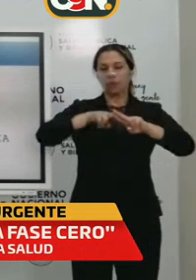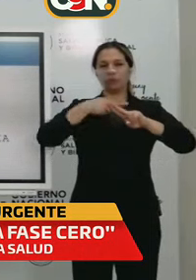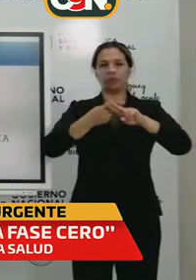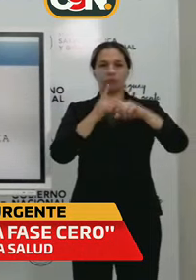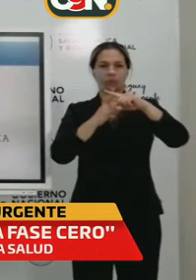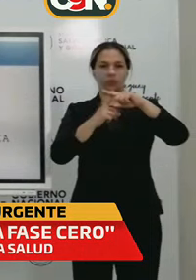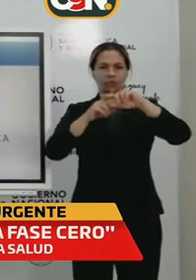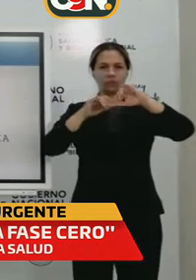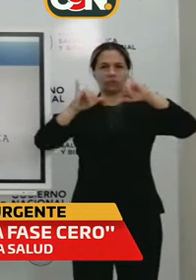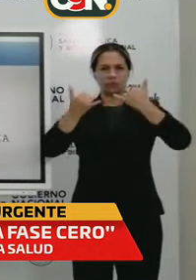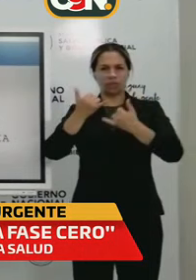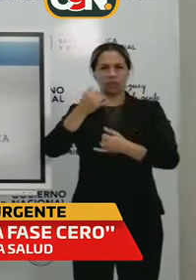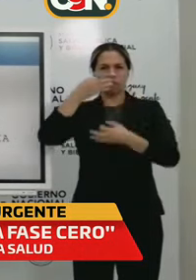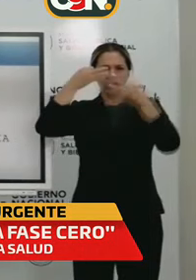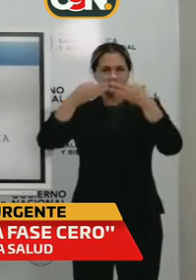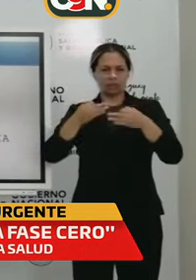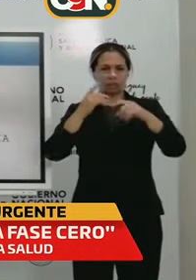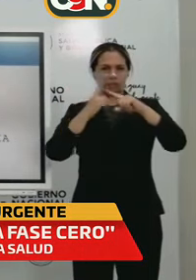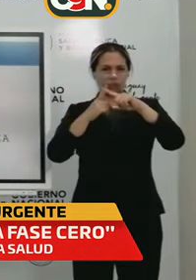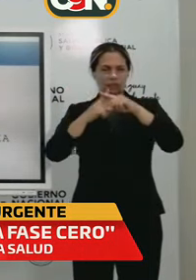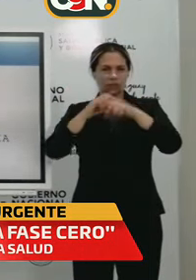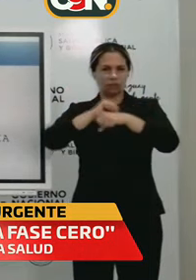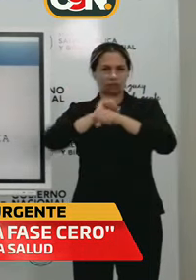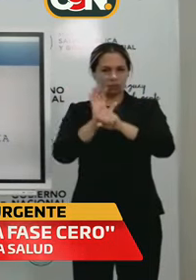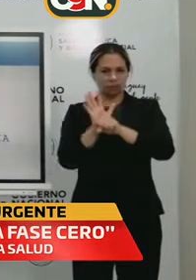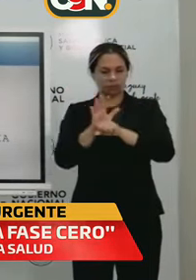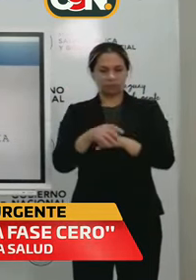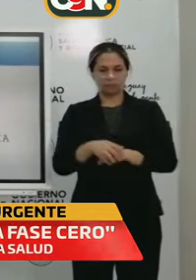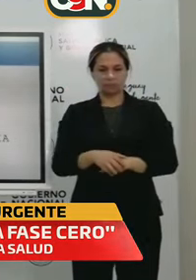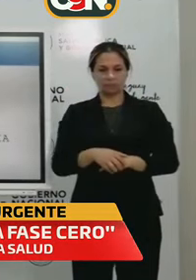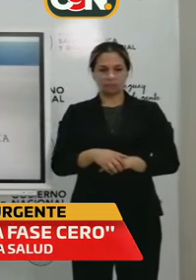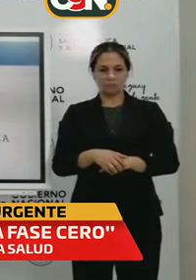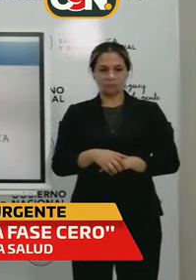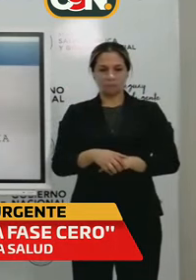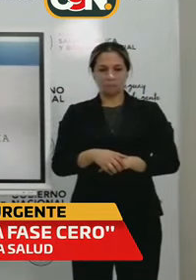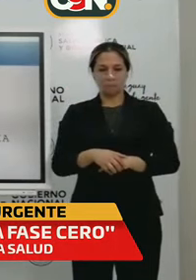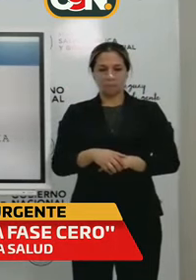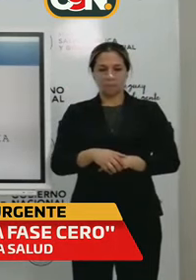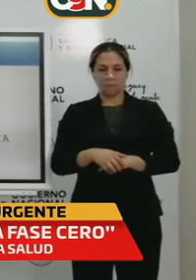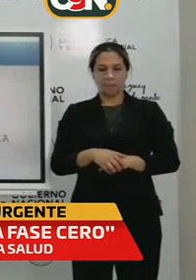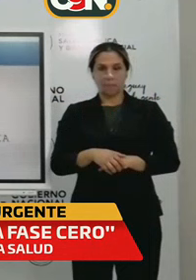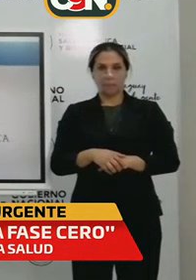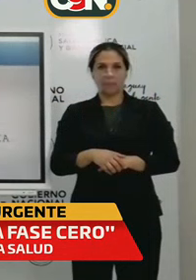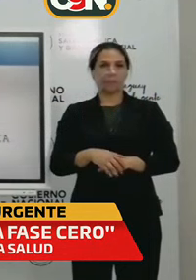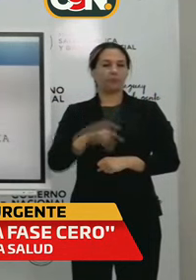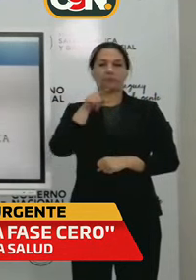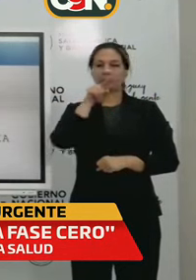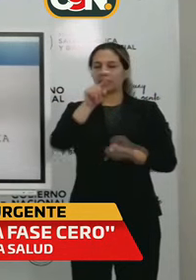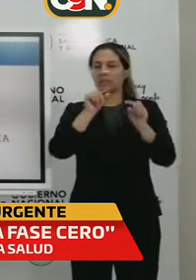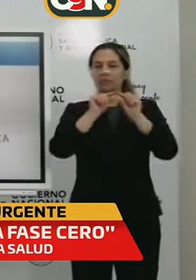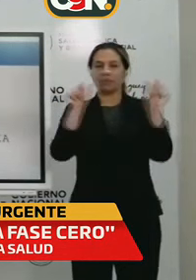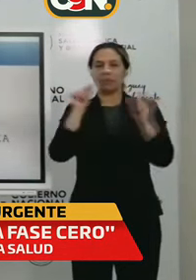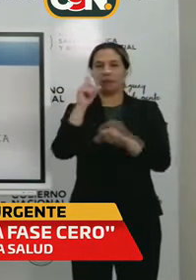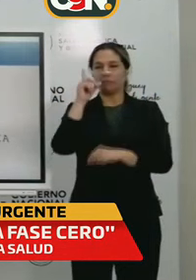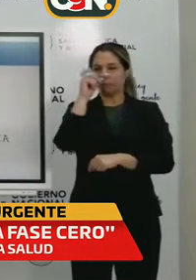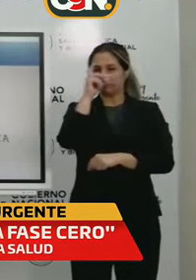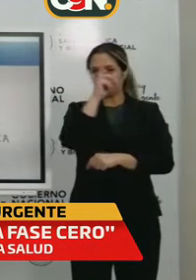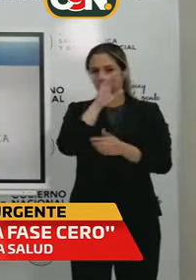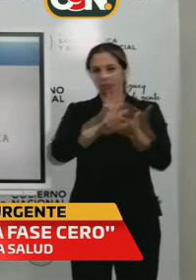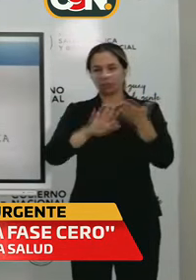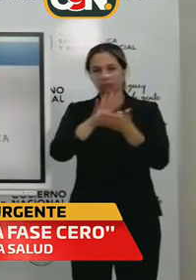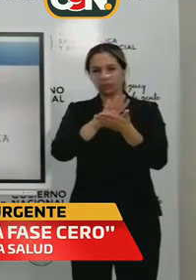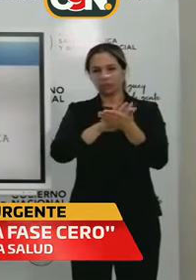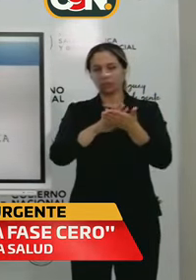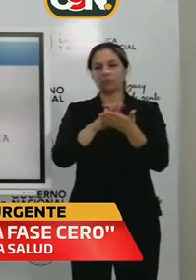fueron confirmados por salud? Bueno, ese es un tema complejo, aunque parece que no es, ¿verdad? Es un tema